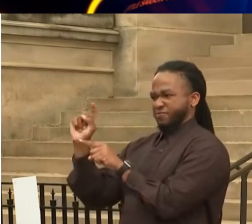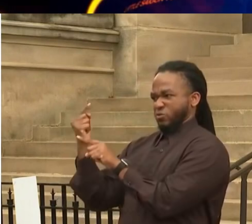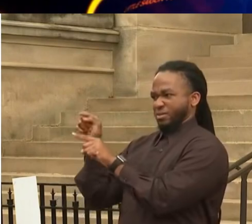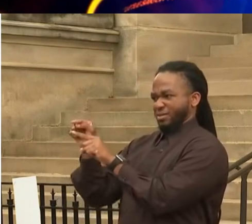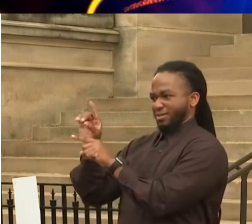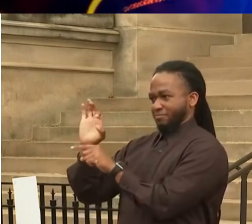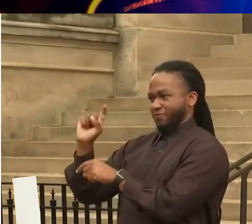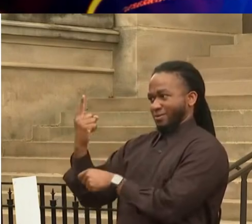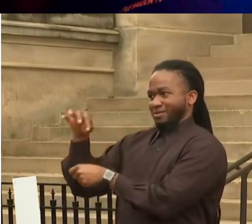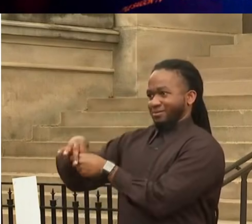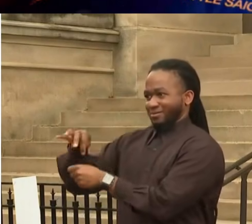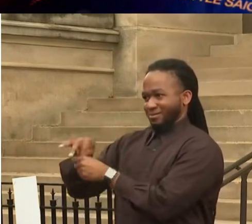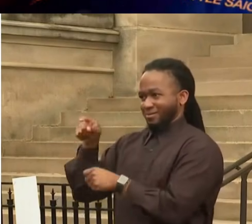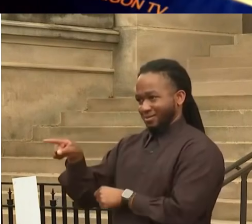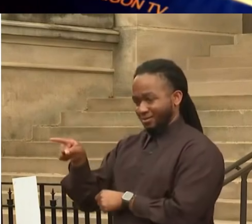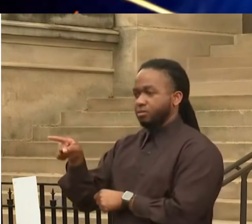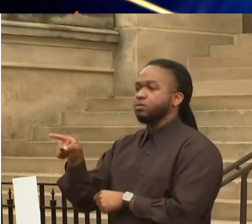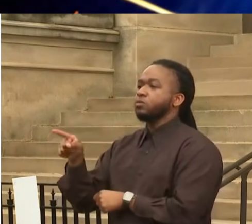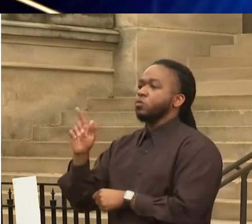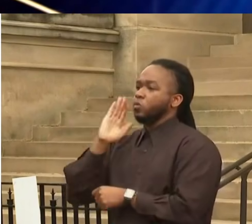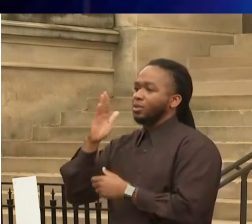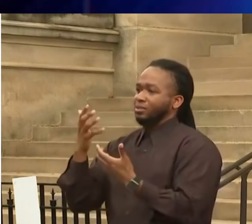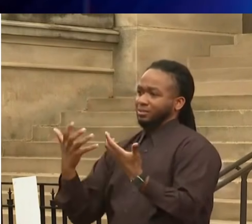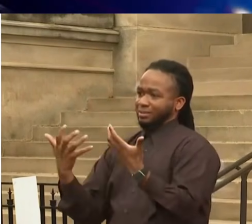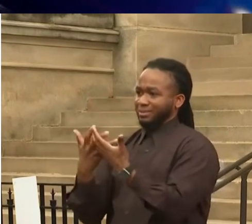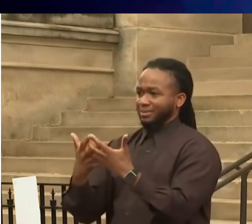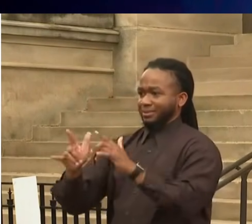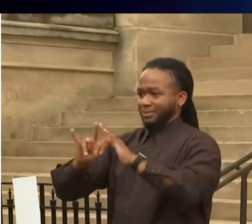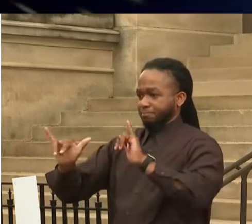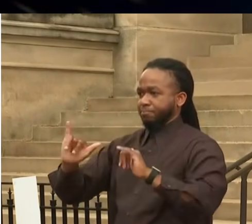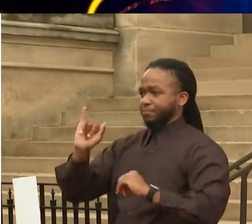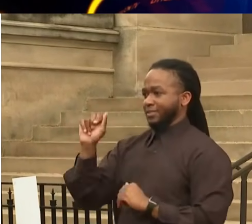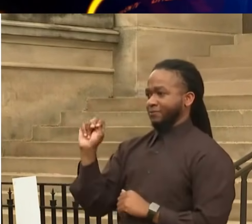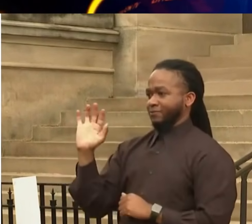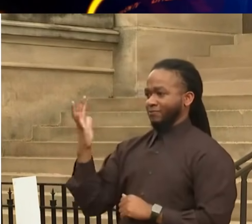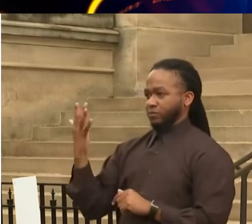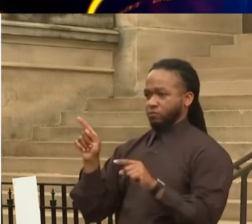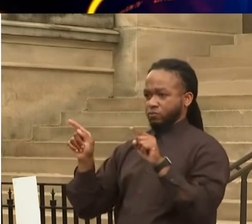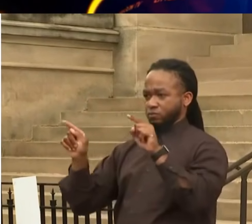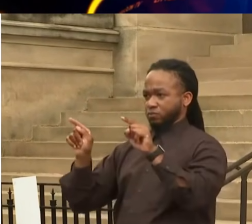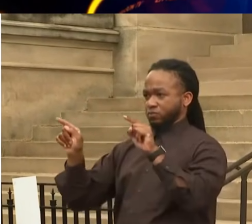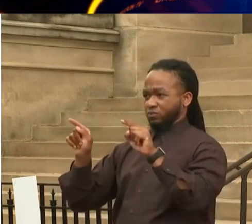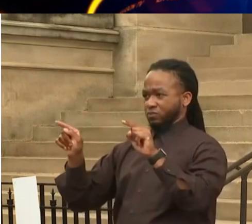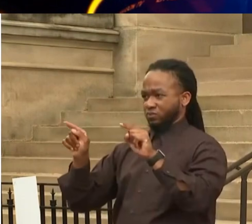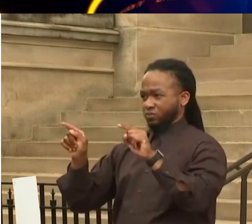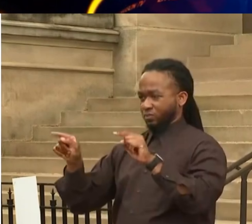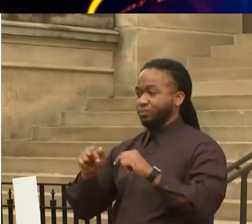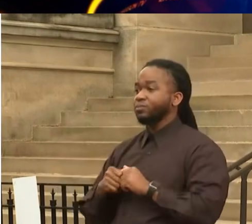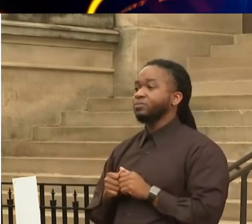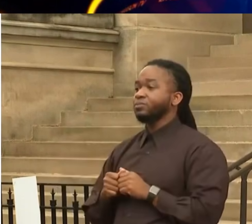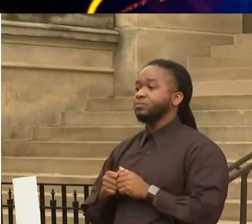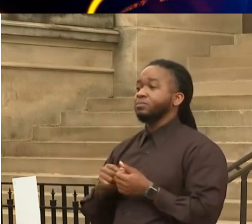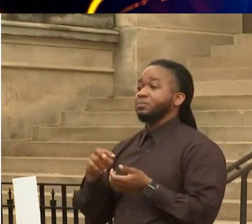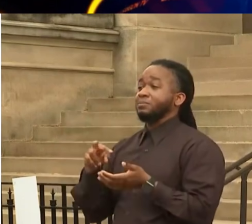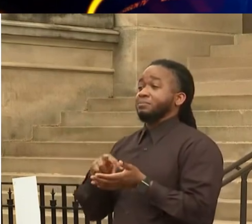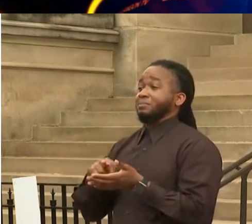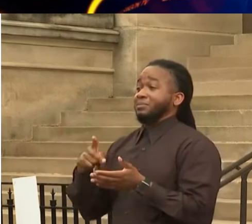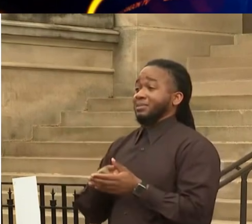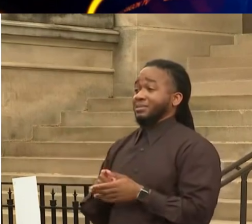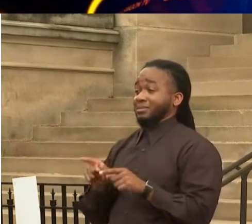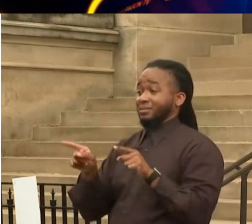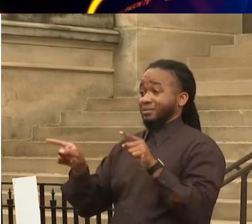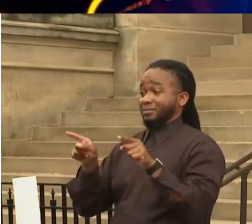một điểm đáng chú ý, ông không gọi ông Biden là Tổng thống đắc cử. Và chúng ta cũng hiểu được vì lý do tiểu bang